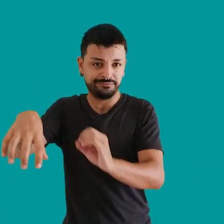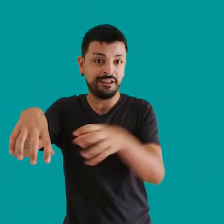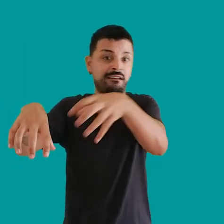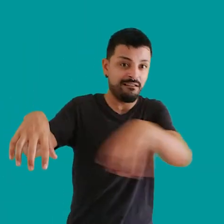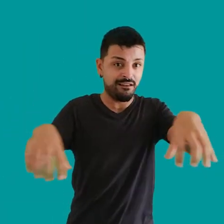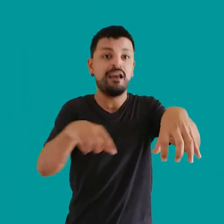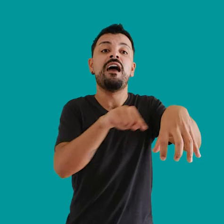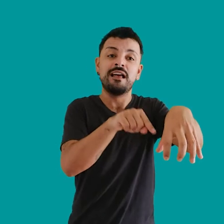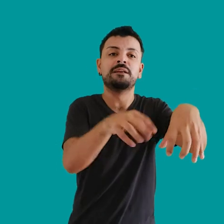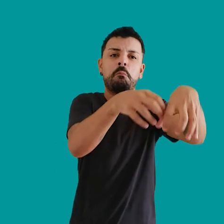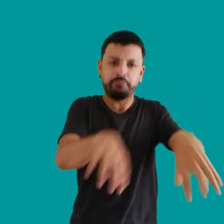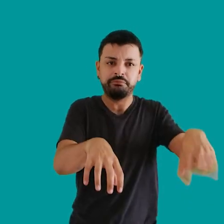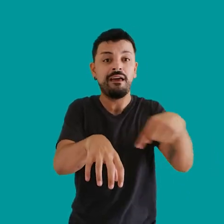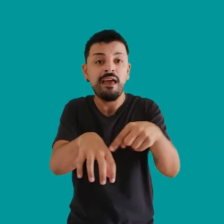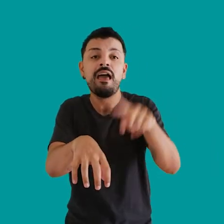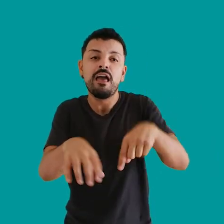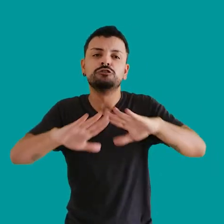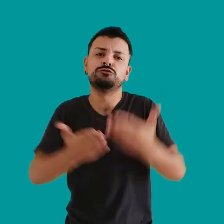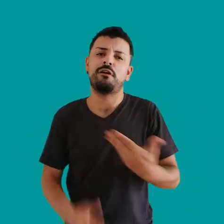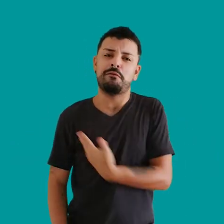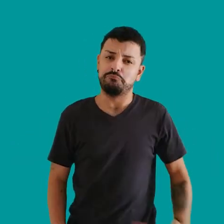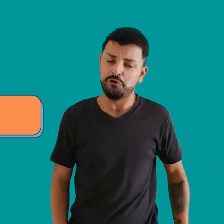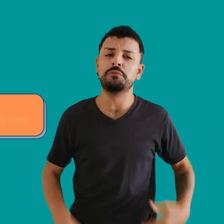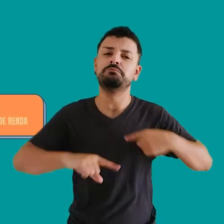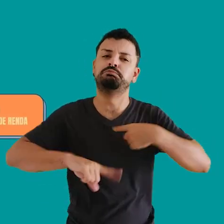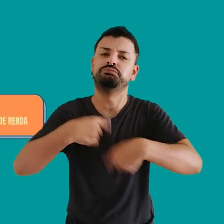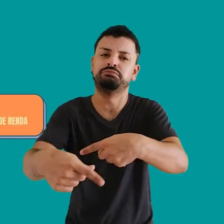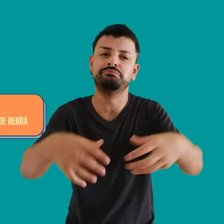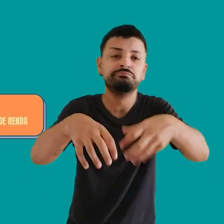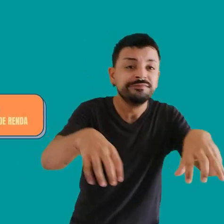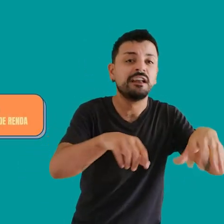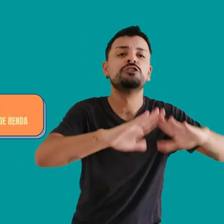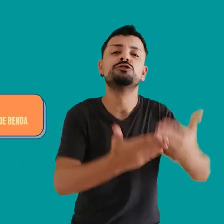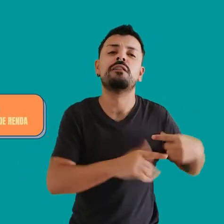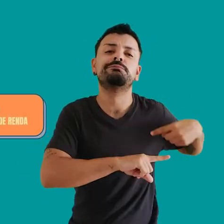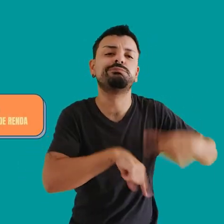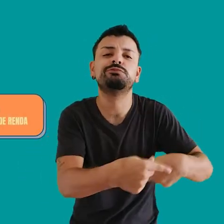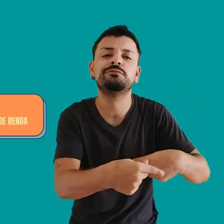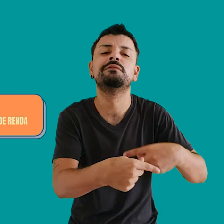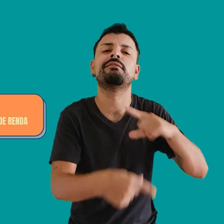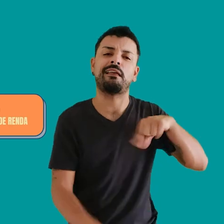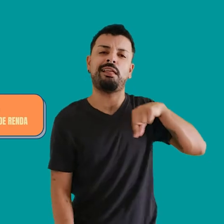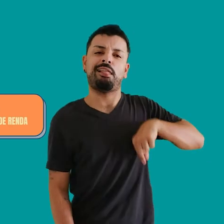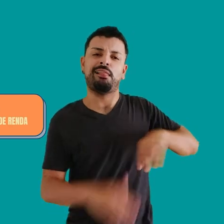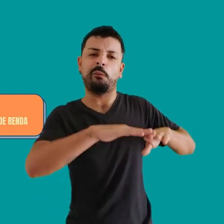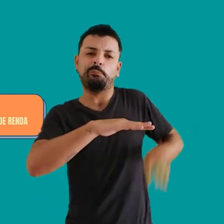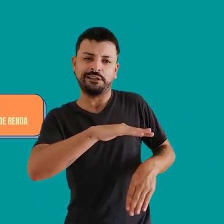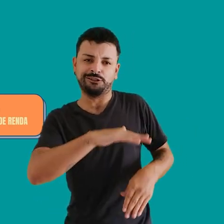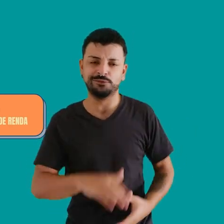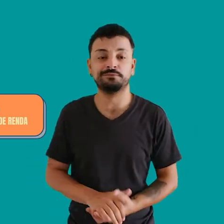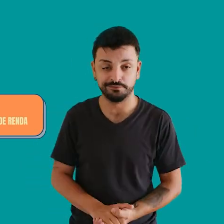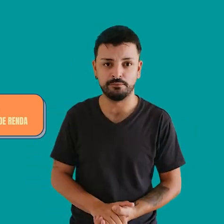estudantes de escolas públicas de baixa renda e as cotas para estudantes de escolas públicas independente da renda.